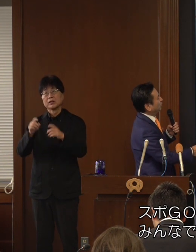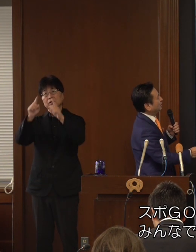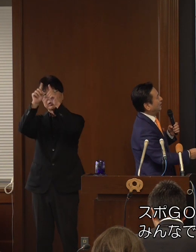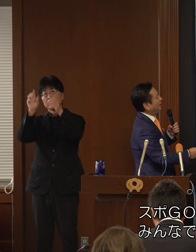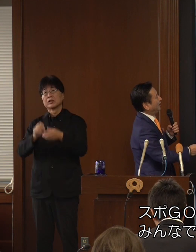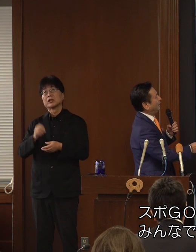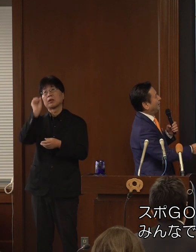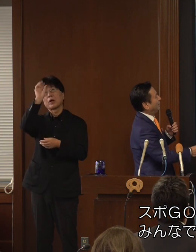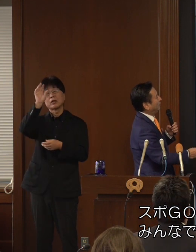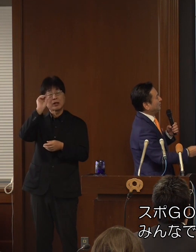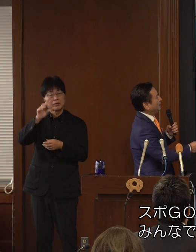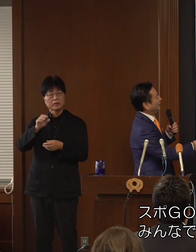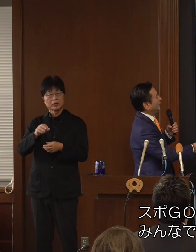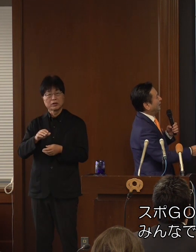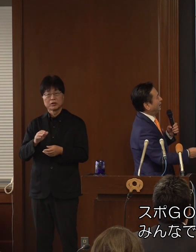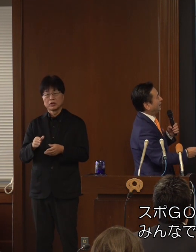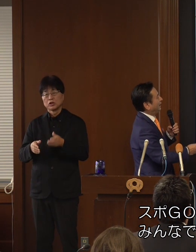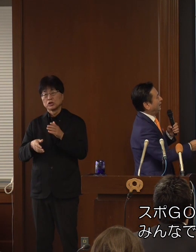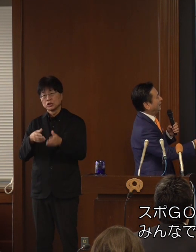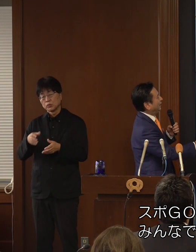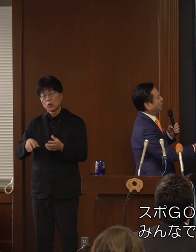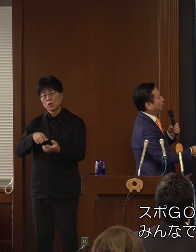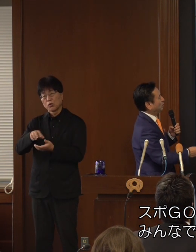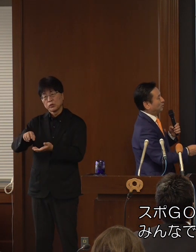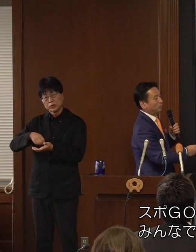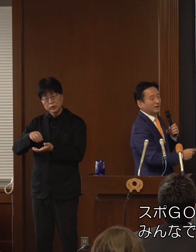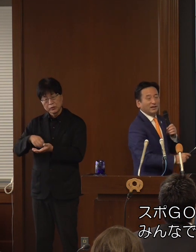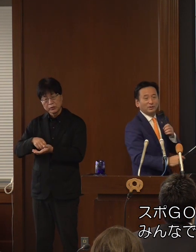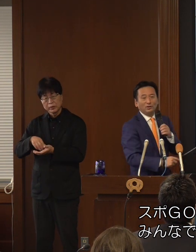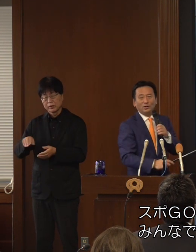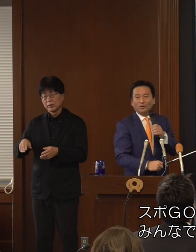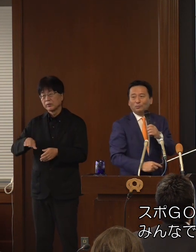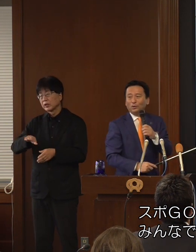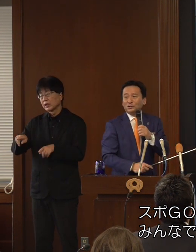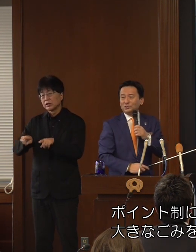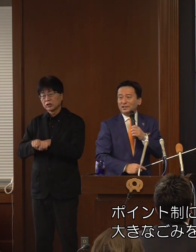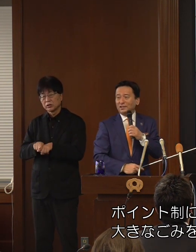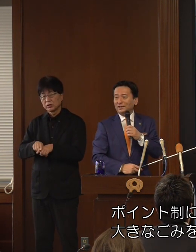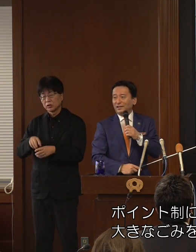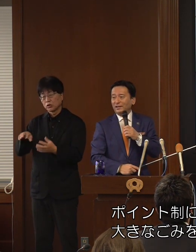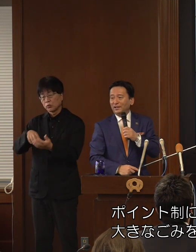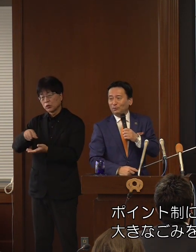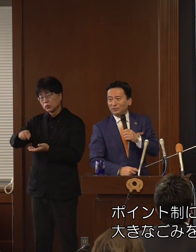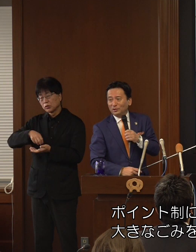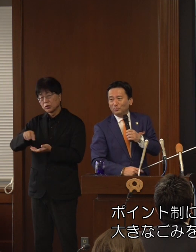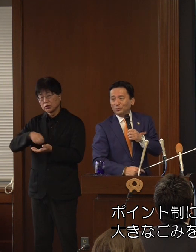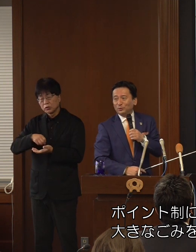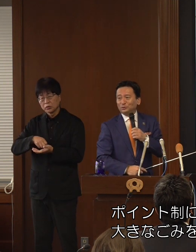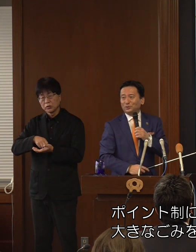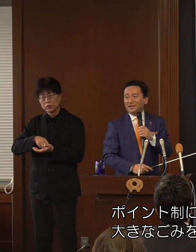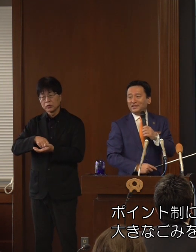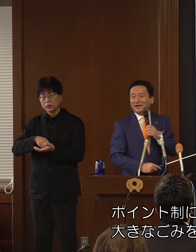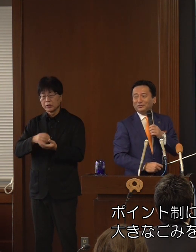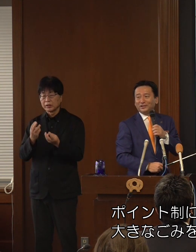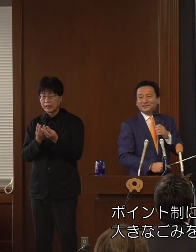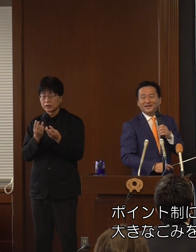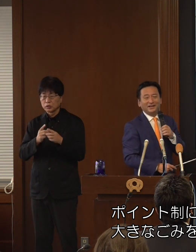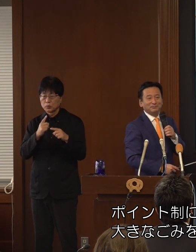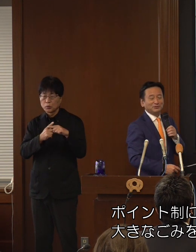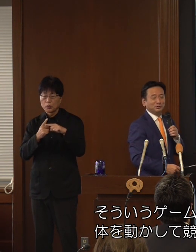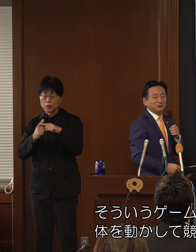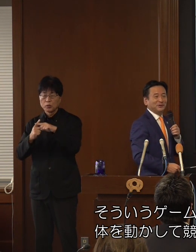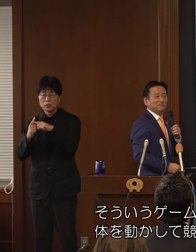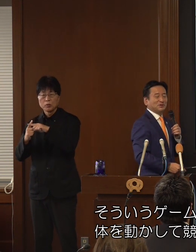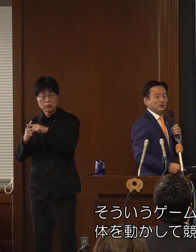スポゴミといって、みんなで、ゴミを拾うわけだけど、ポイント制になってて大きなゴミを拾うと点が高いとか